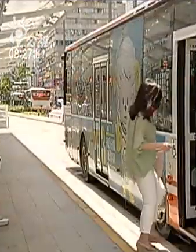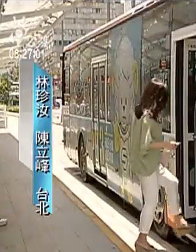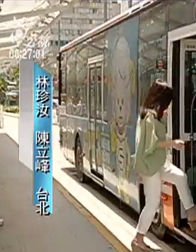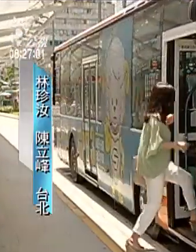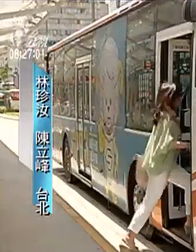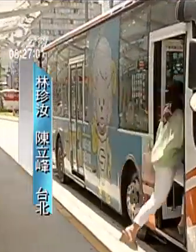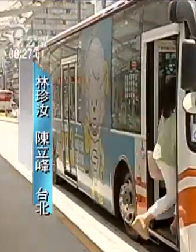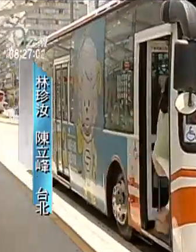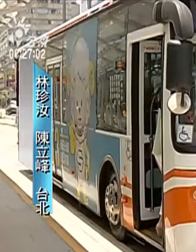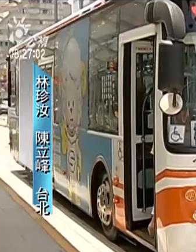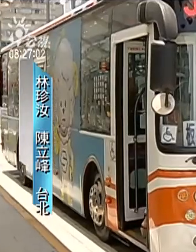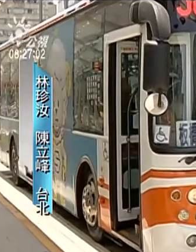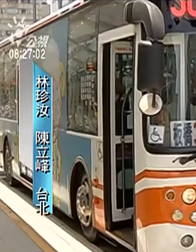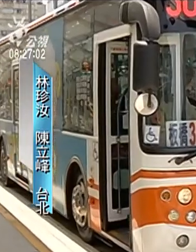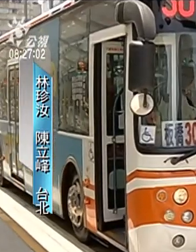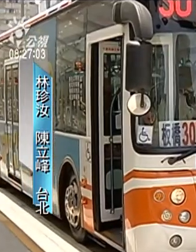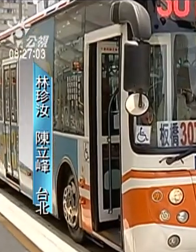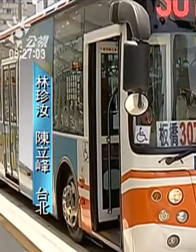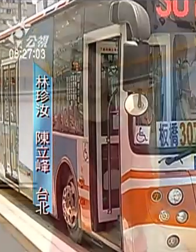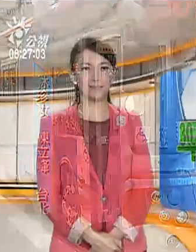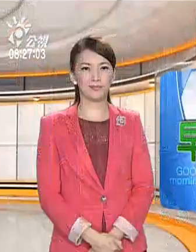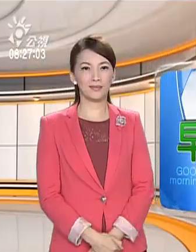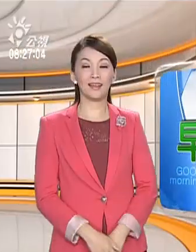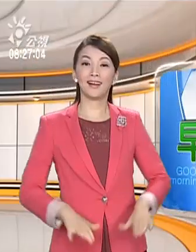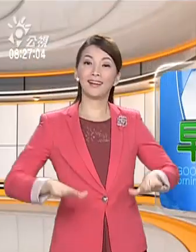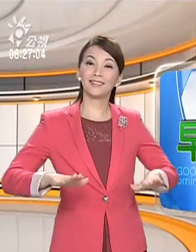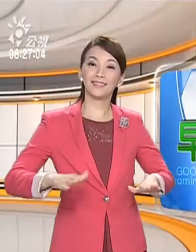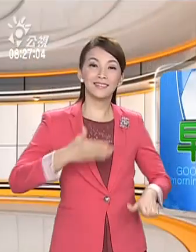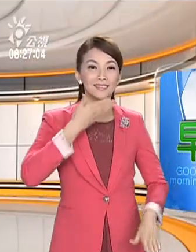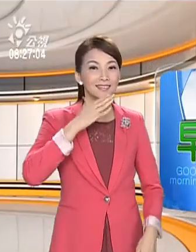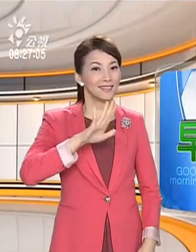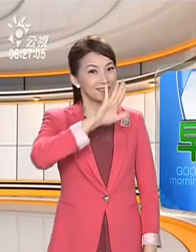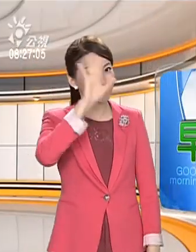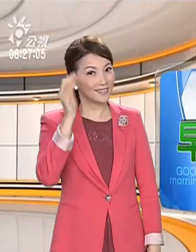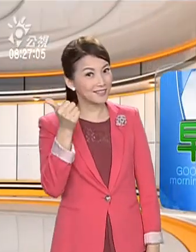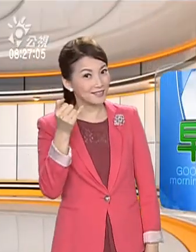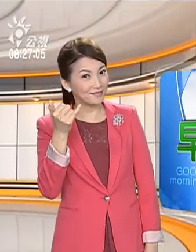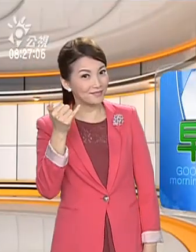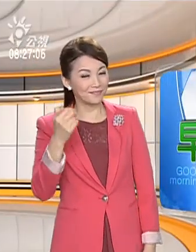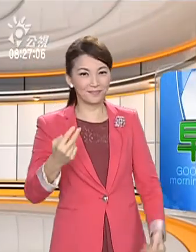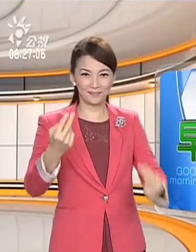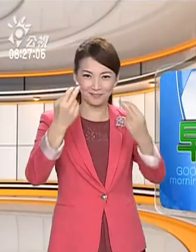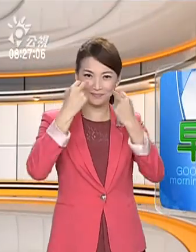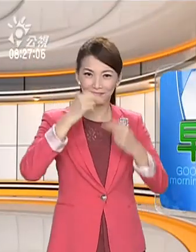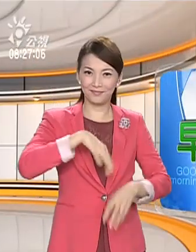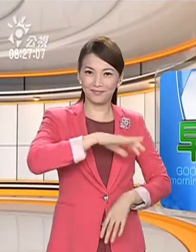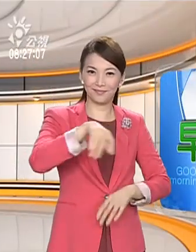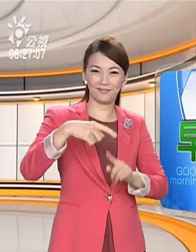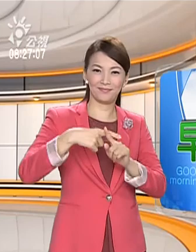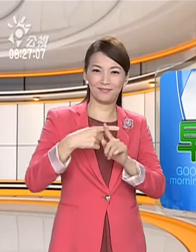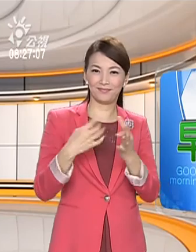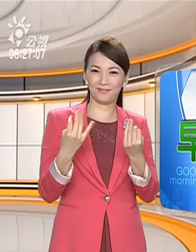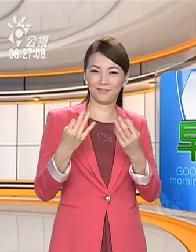林中武、陈立峰台北报道。 而今天的天气如何呢？我们来提供您各地的气象资